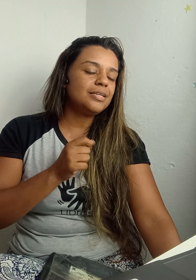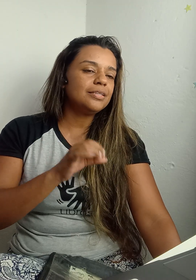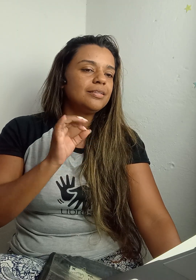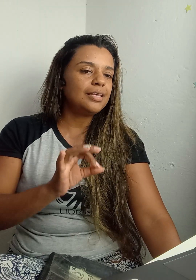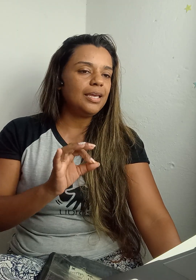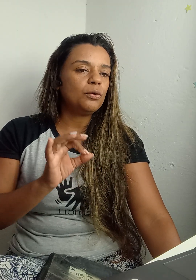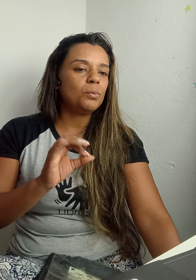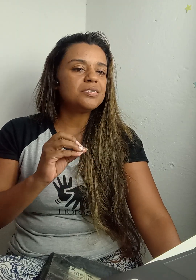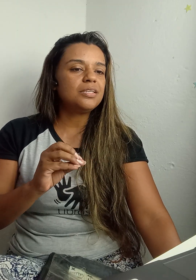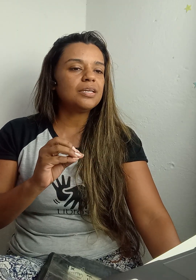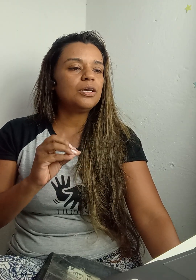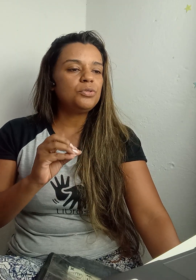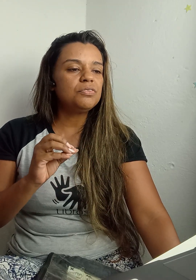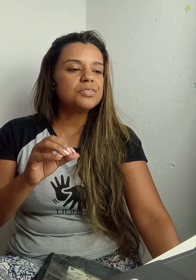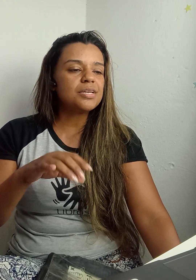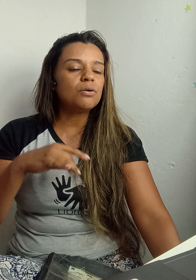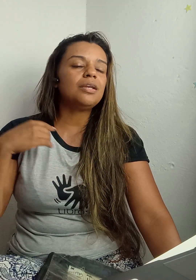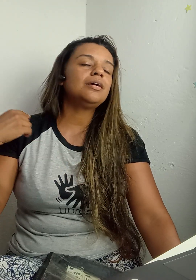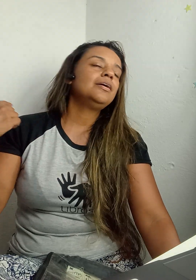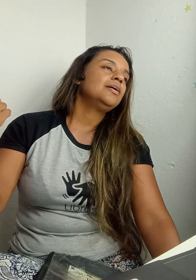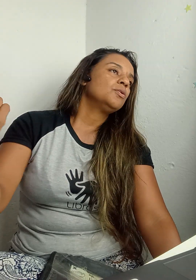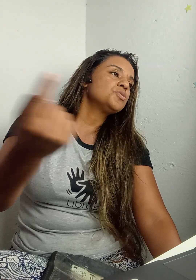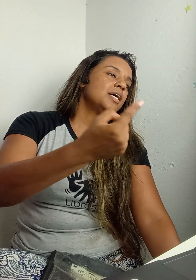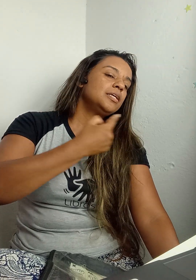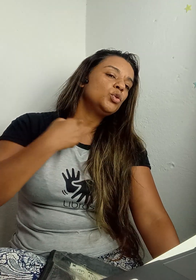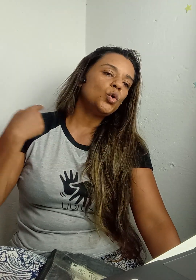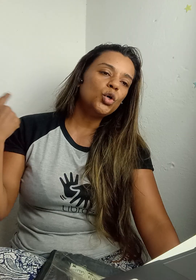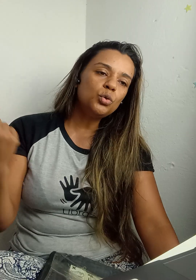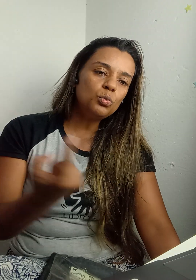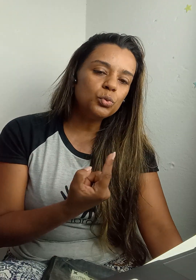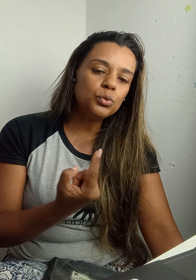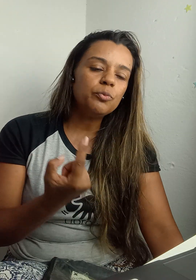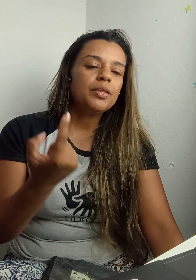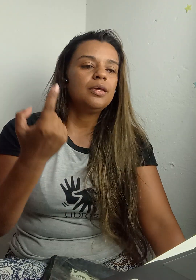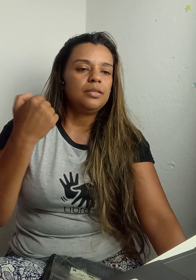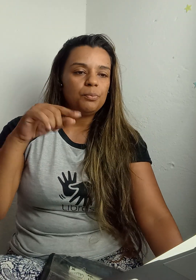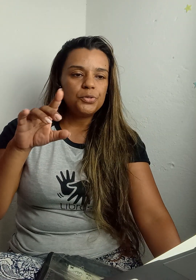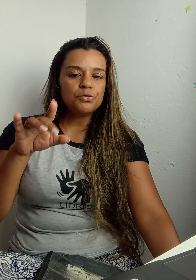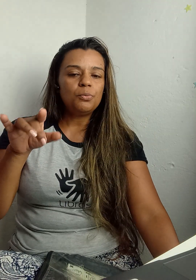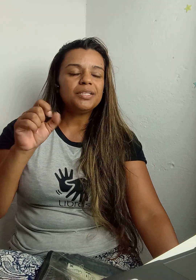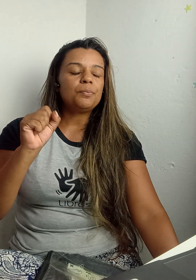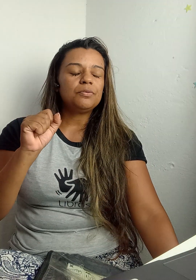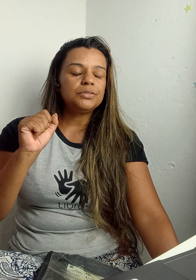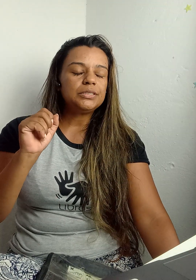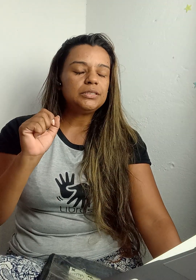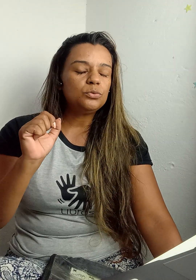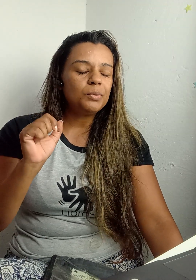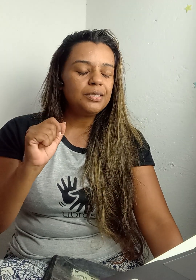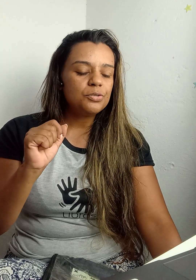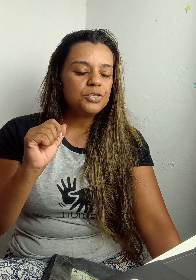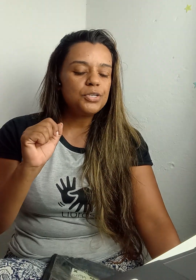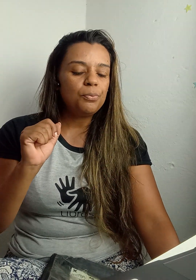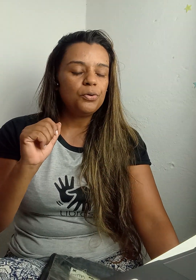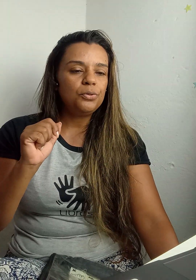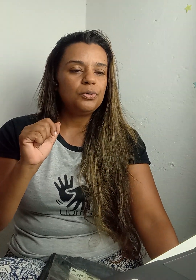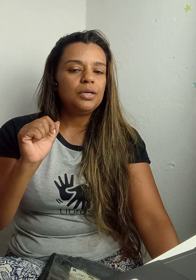escrita tem uma escrita que é universal, que ela é usada em todo o mundo. Depois eu vou mandar para vocês um materialzinho de apoio.